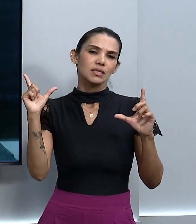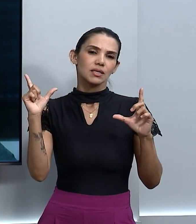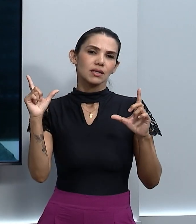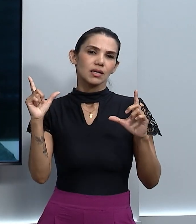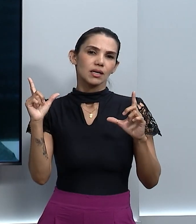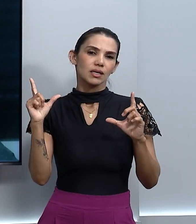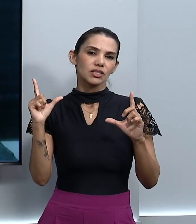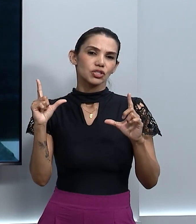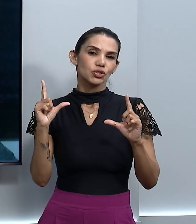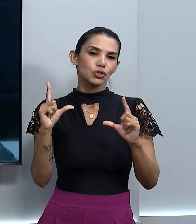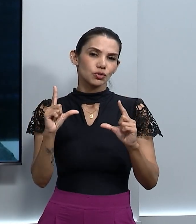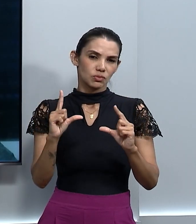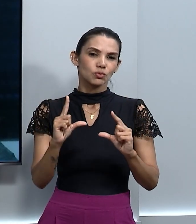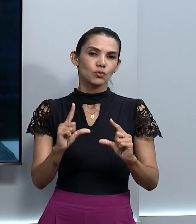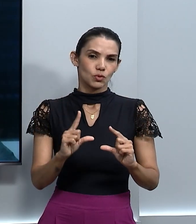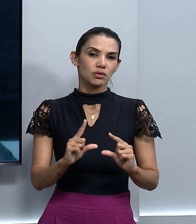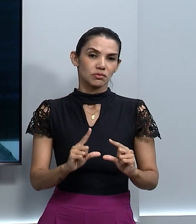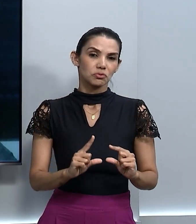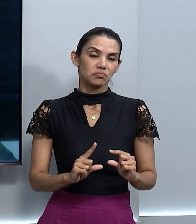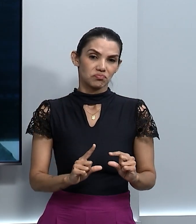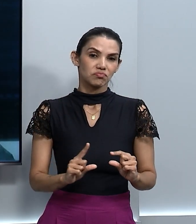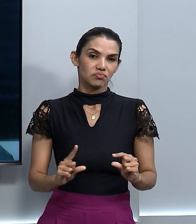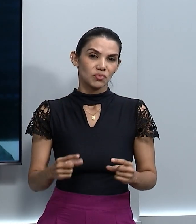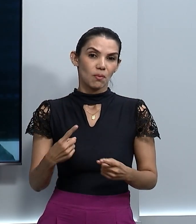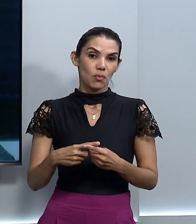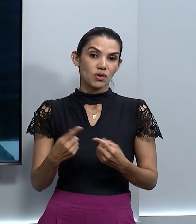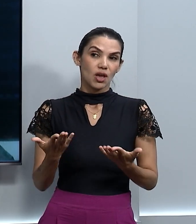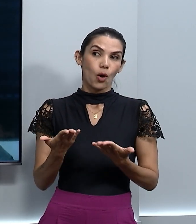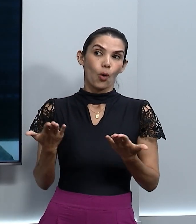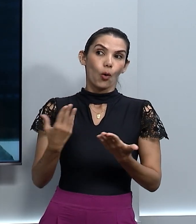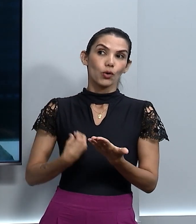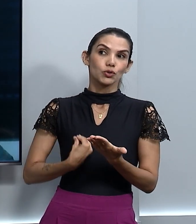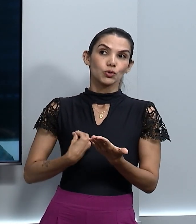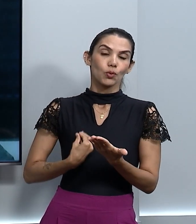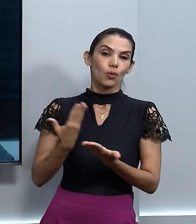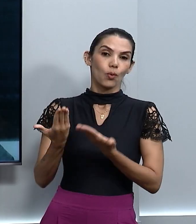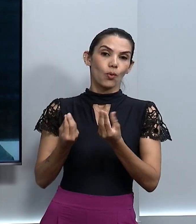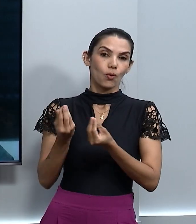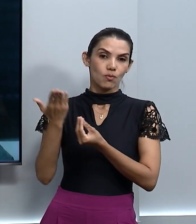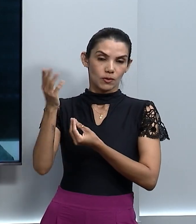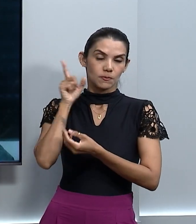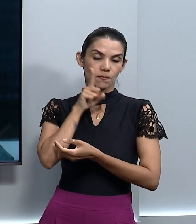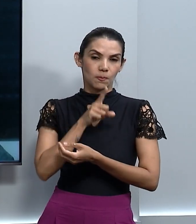mais desconstruído a partir da realidade concreta, né?